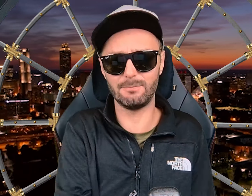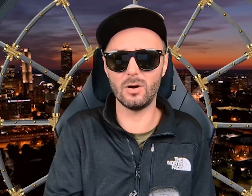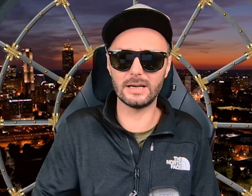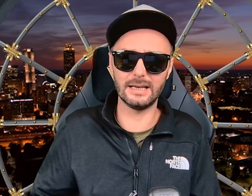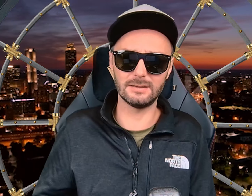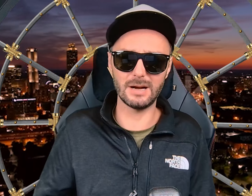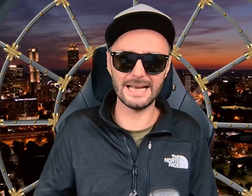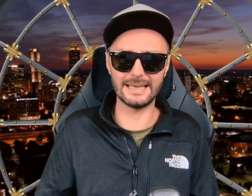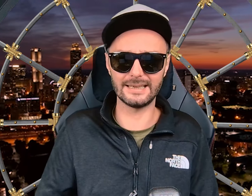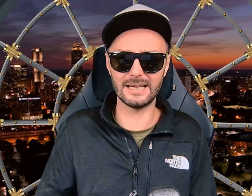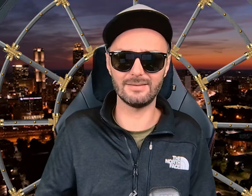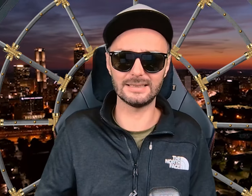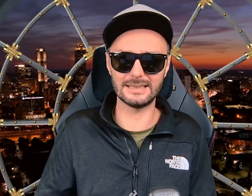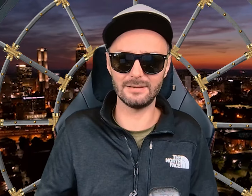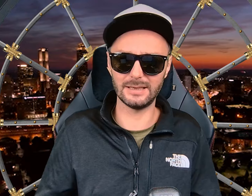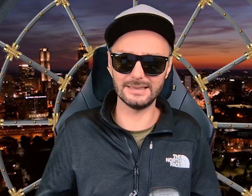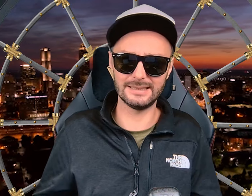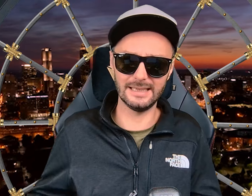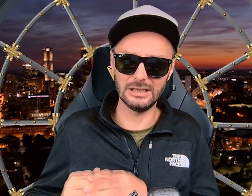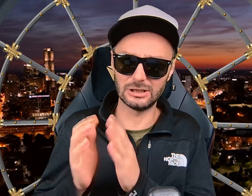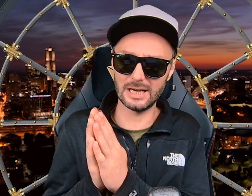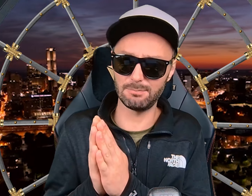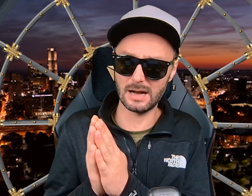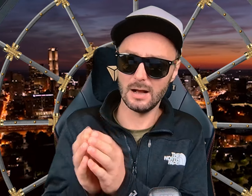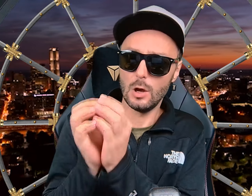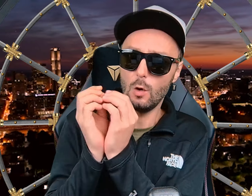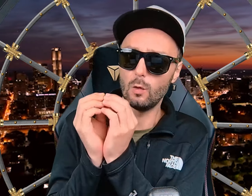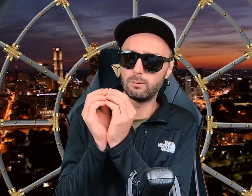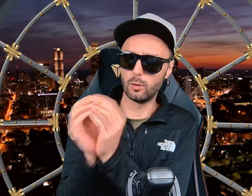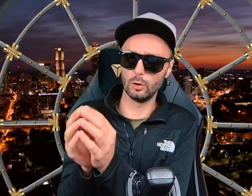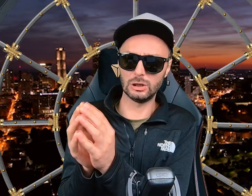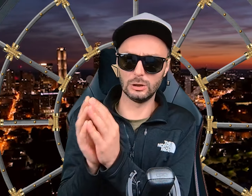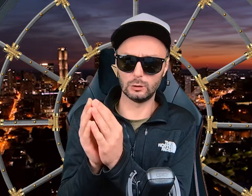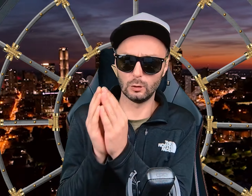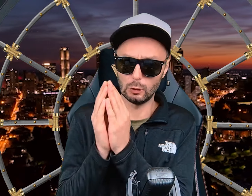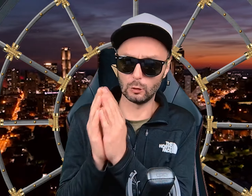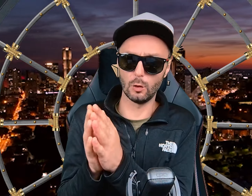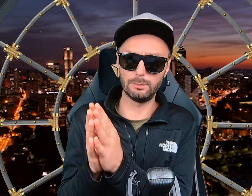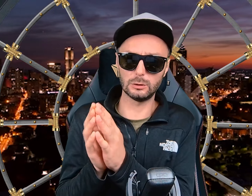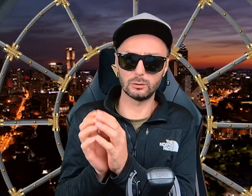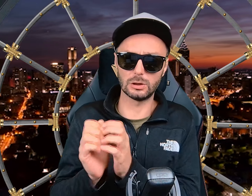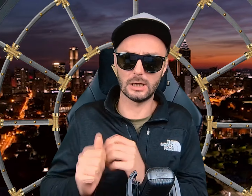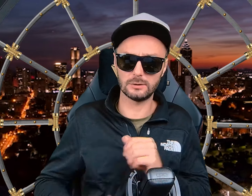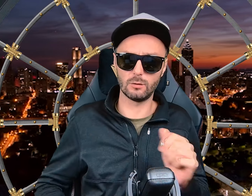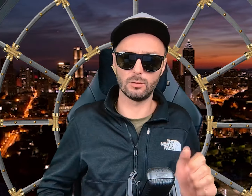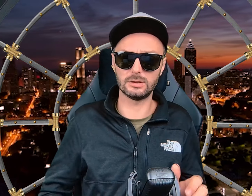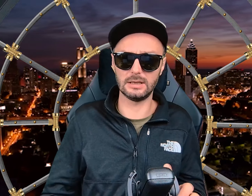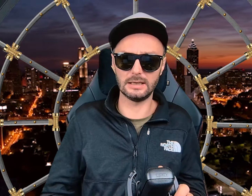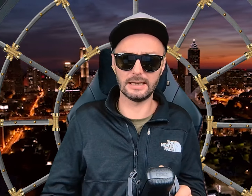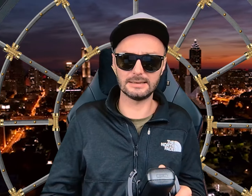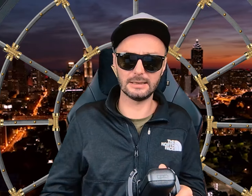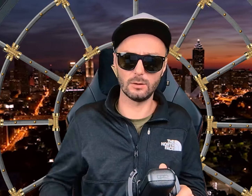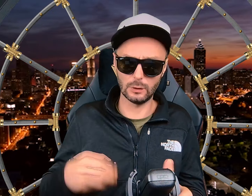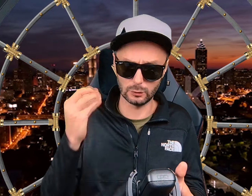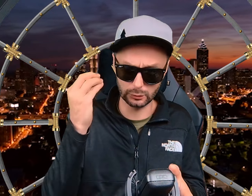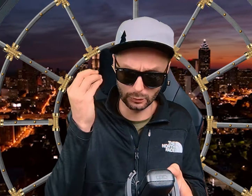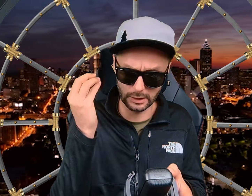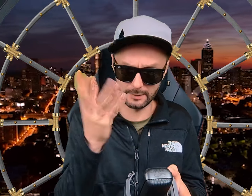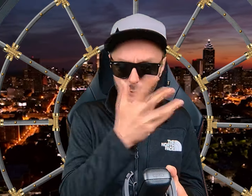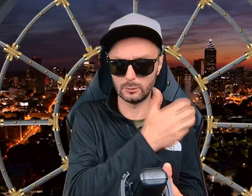pokret majken Klava Srebrence i Žepa uputili su dopis tužilaštvu Bosne i Hercegovine odnosno glavnom